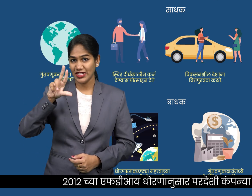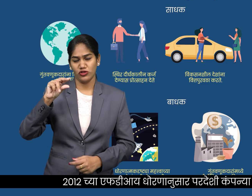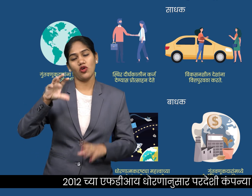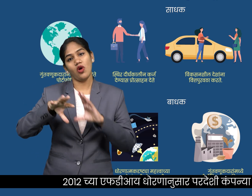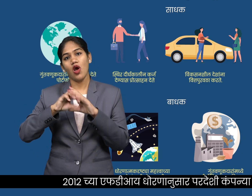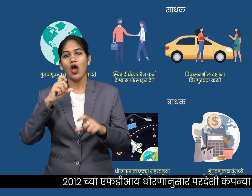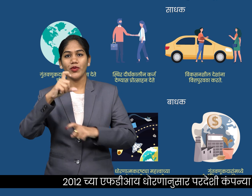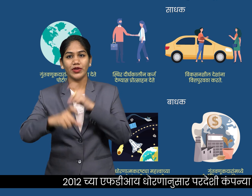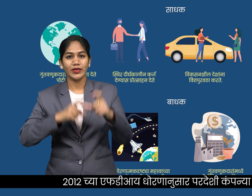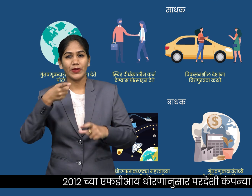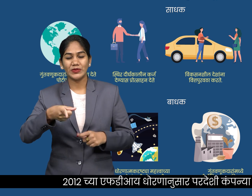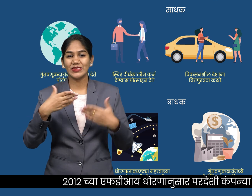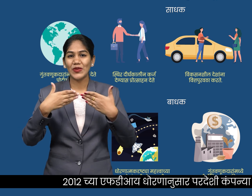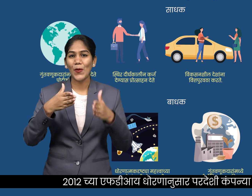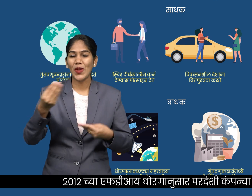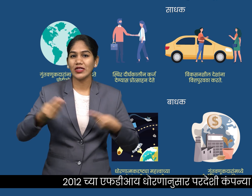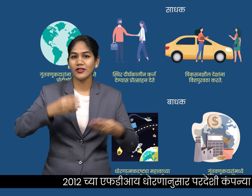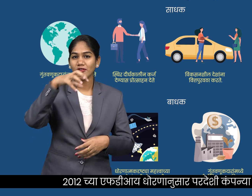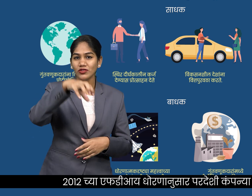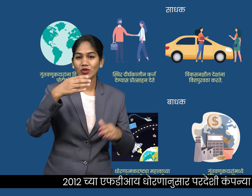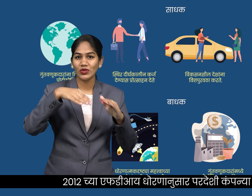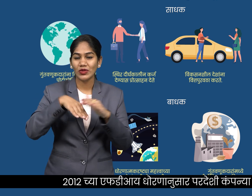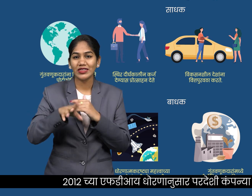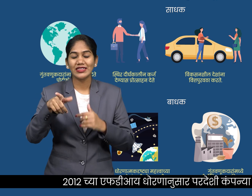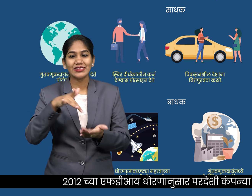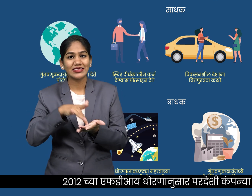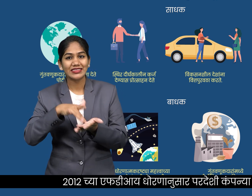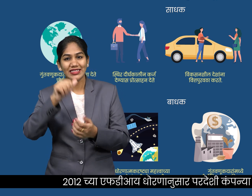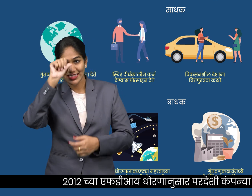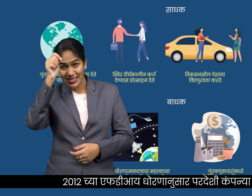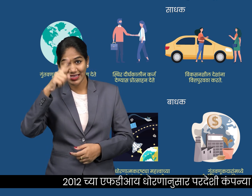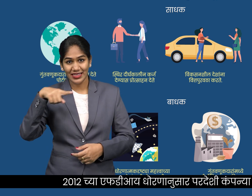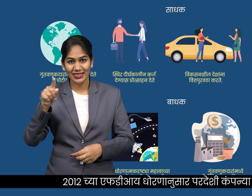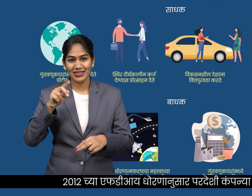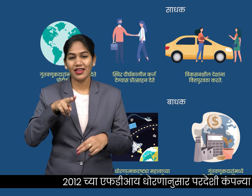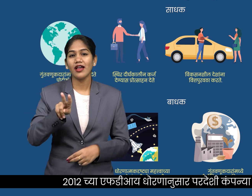2012च्या FDI धोरणानुसार परदेशी कंपन्या भारतात